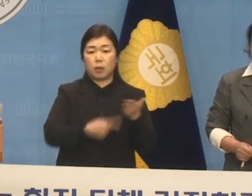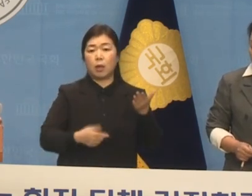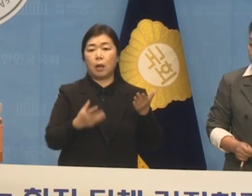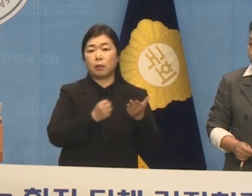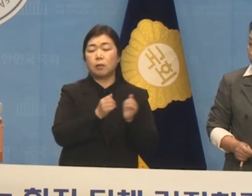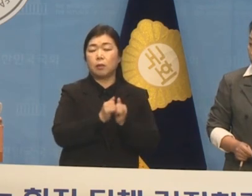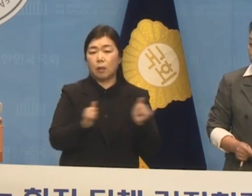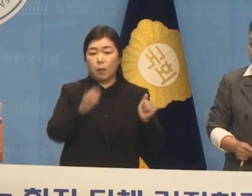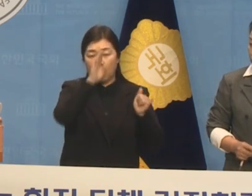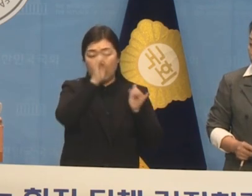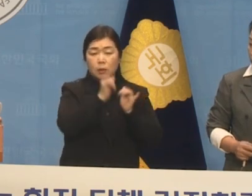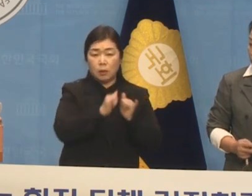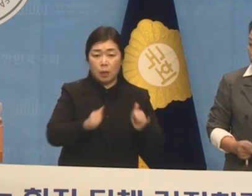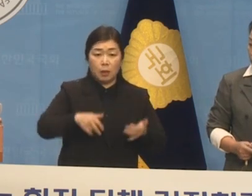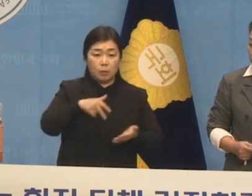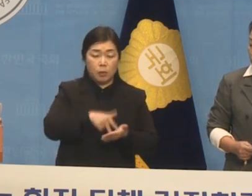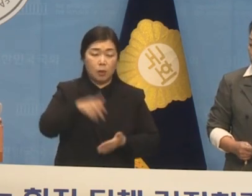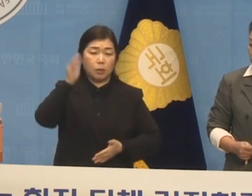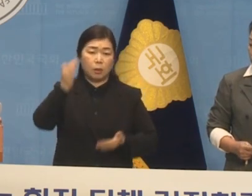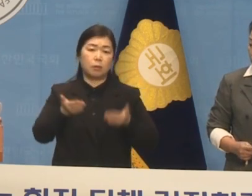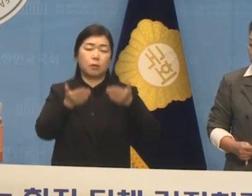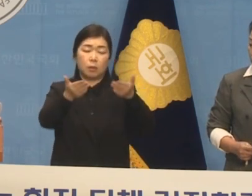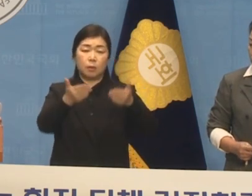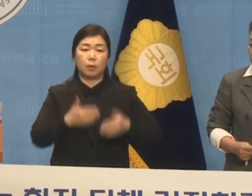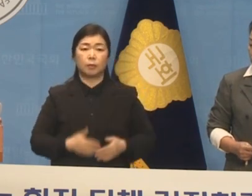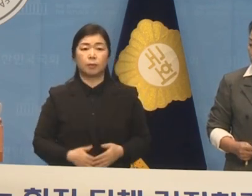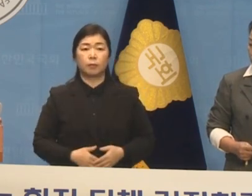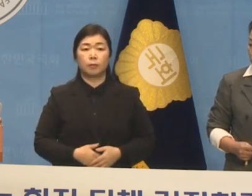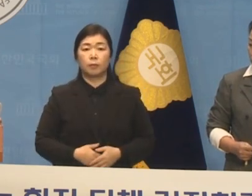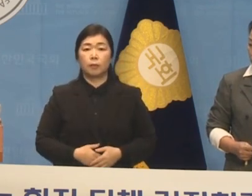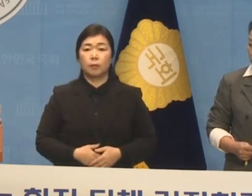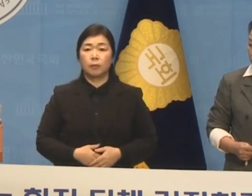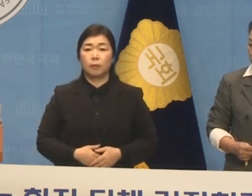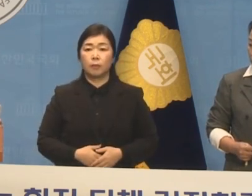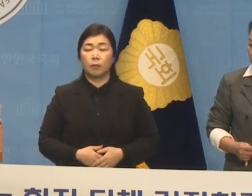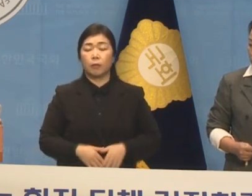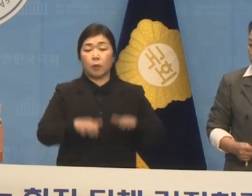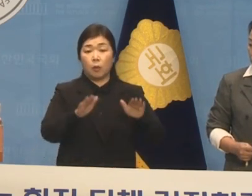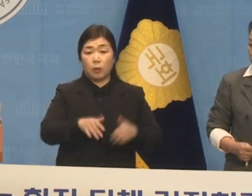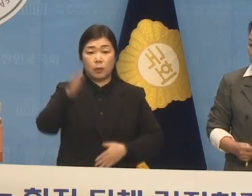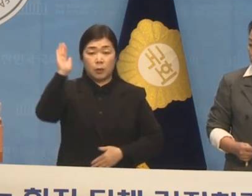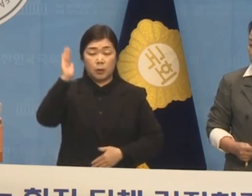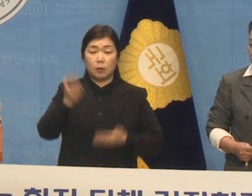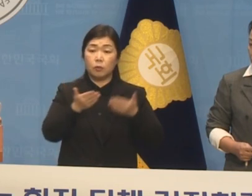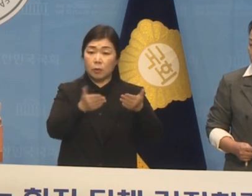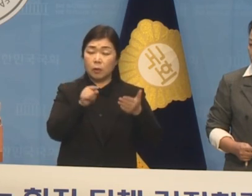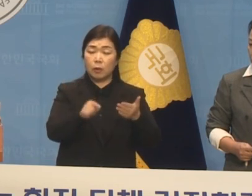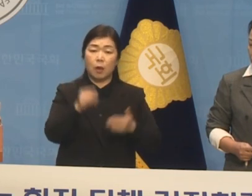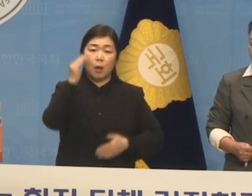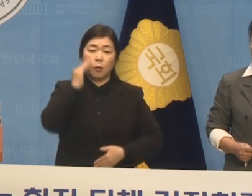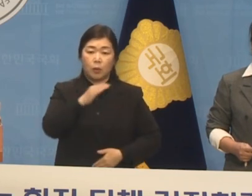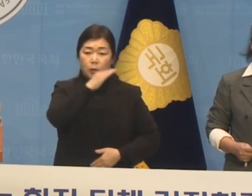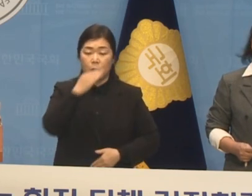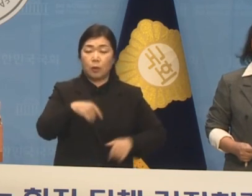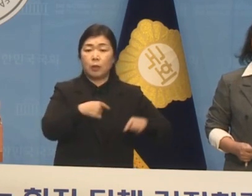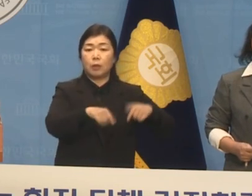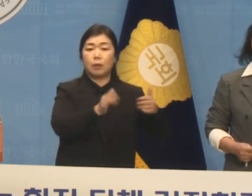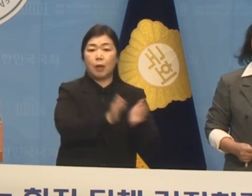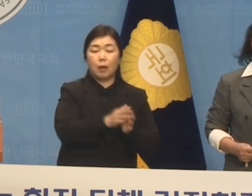있는 환자분들의 얘기를 듣는 시간을 가지고자 합니다. 오늘 기자회견은 녹색정의당과